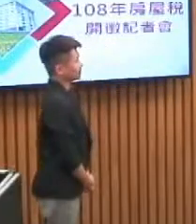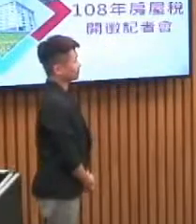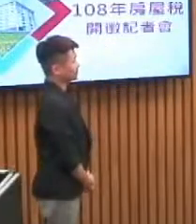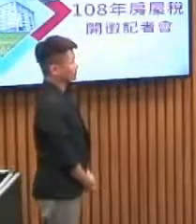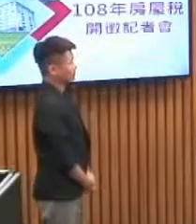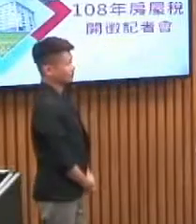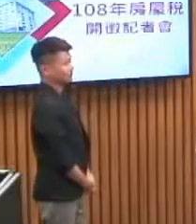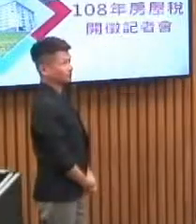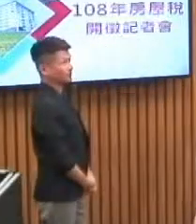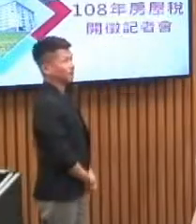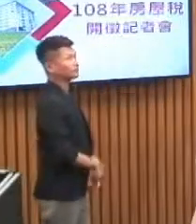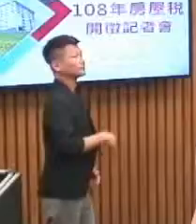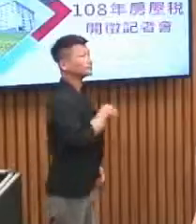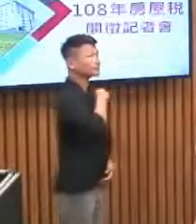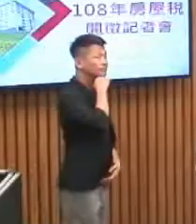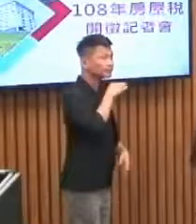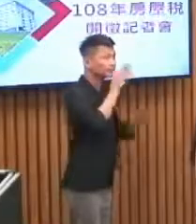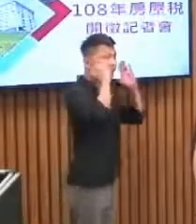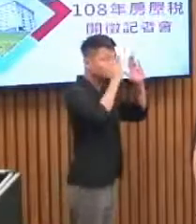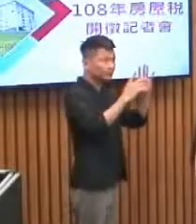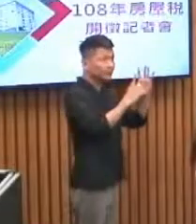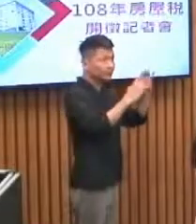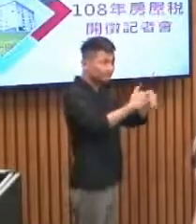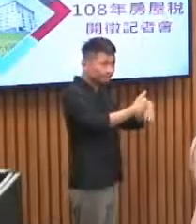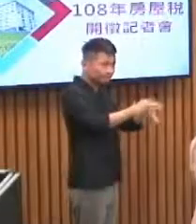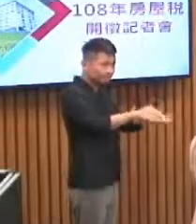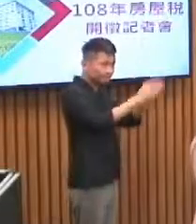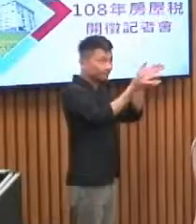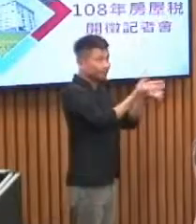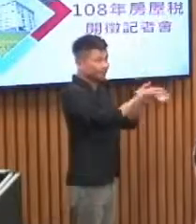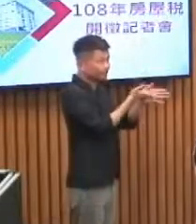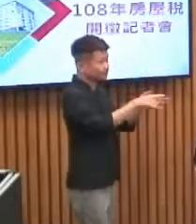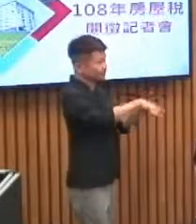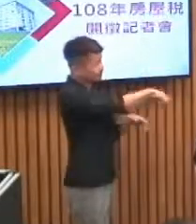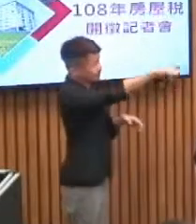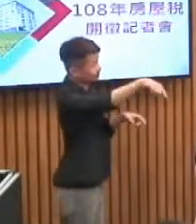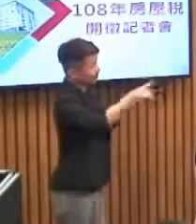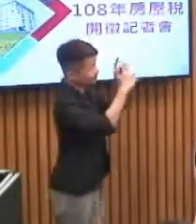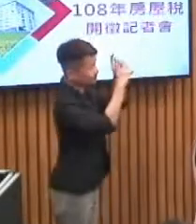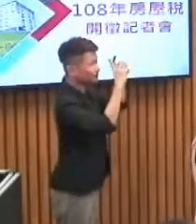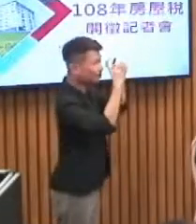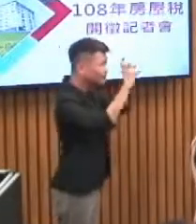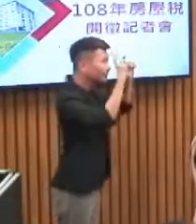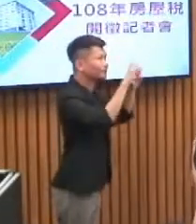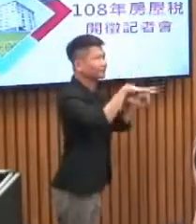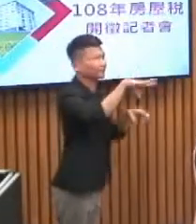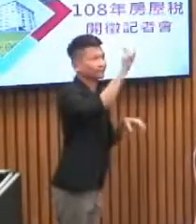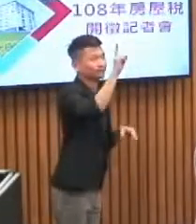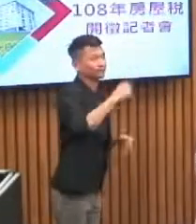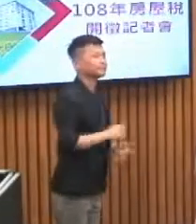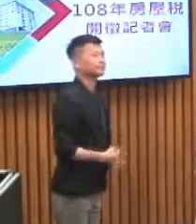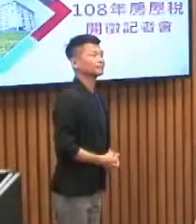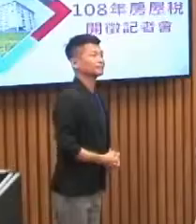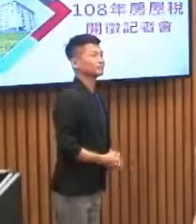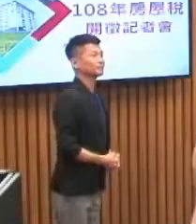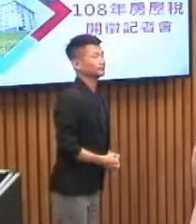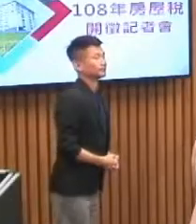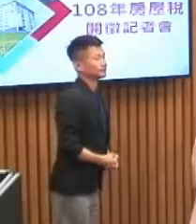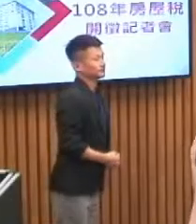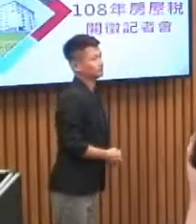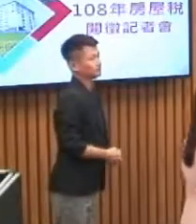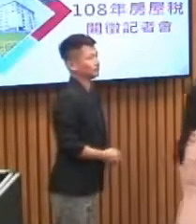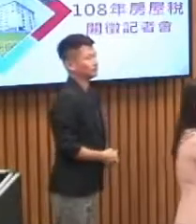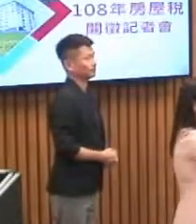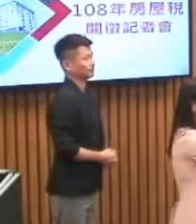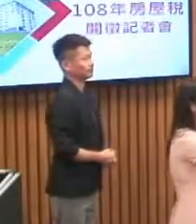好，待会呢，在我们正式启动之前，我们先让前方的媒体朋友们先捕捉精彩的画面。那我们也请我们各位长